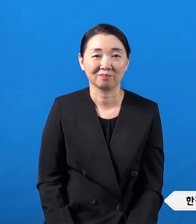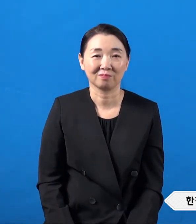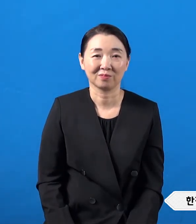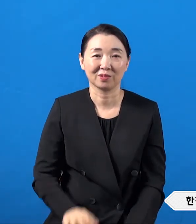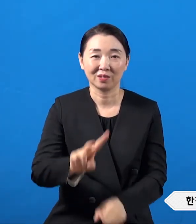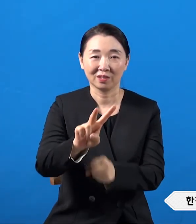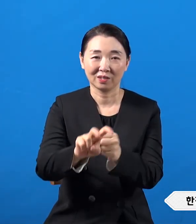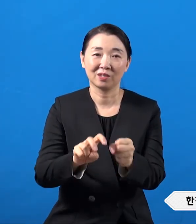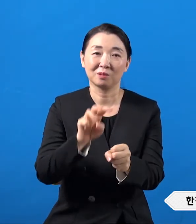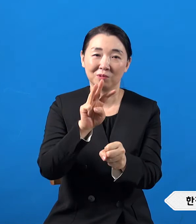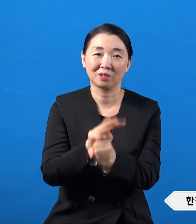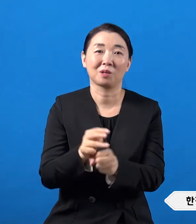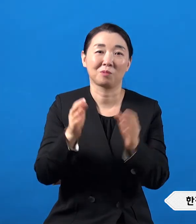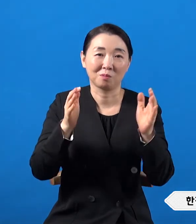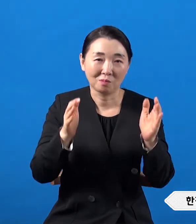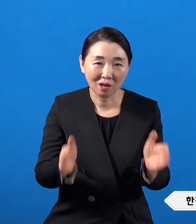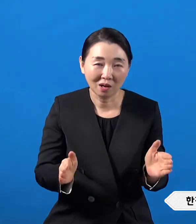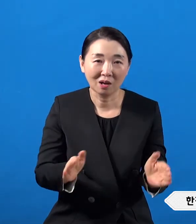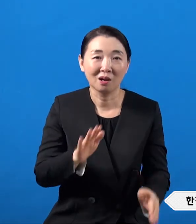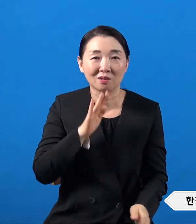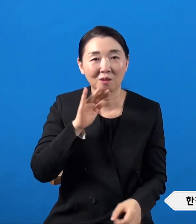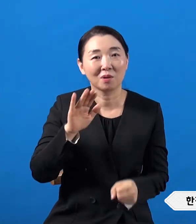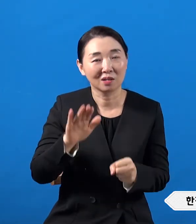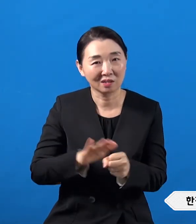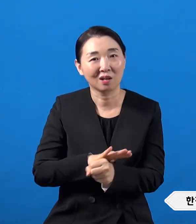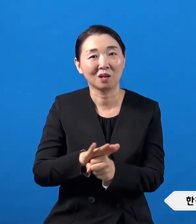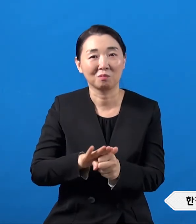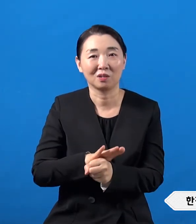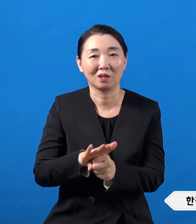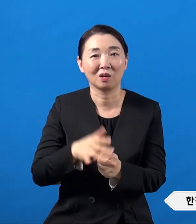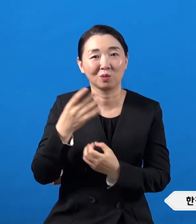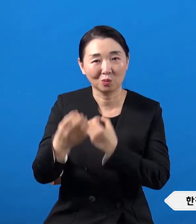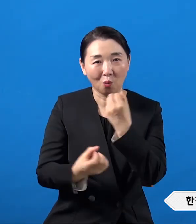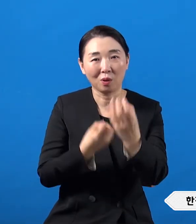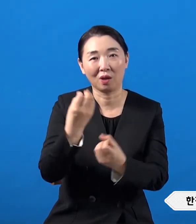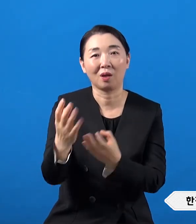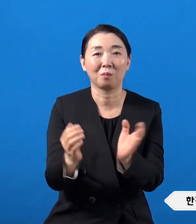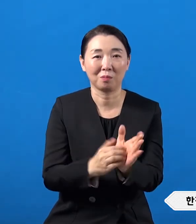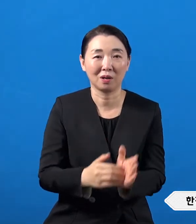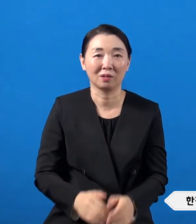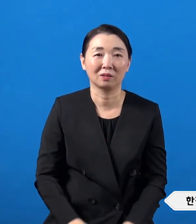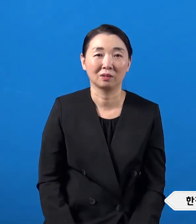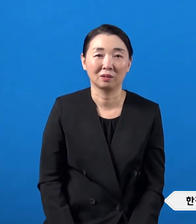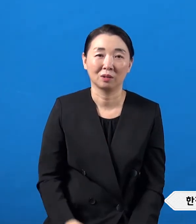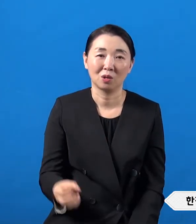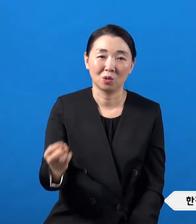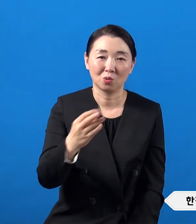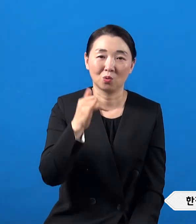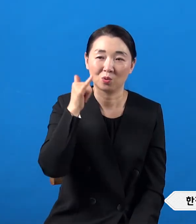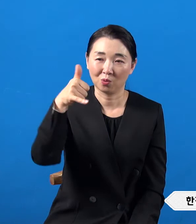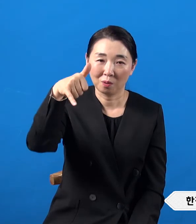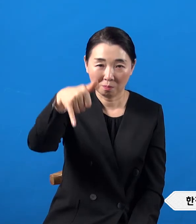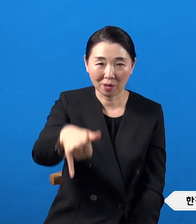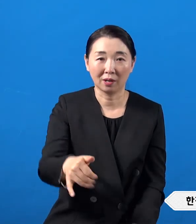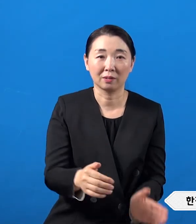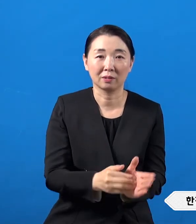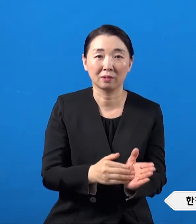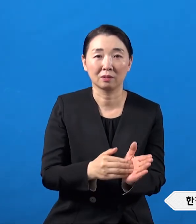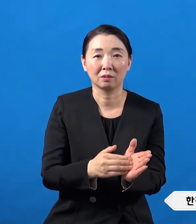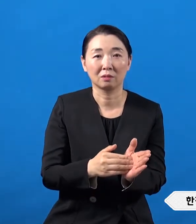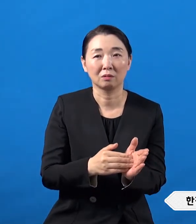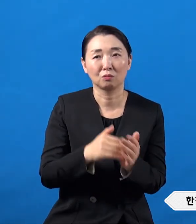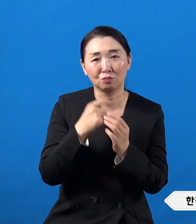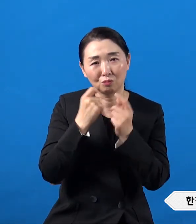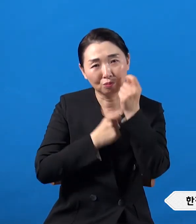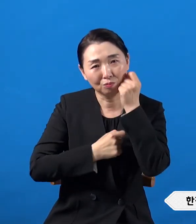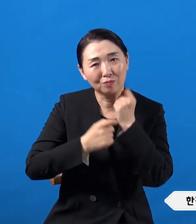23년 만에 정말 난생 처음으로 사랑합니다 그 고백을 했습니다. 그리고 전화를 끊었는데 왜